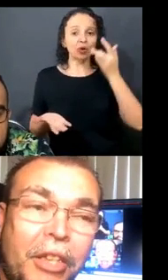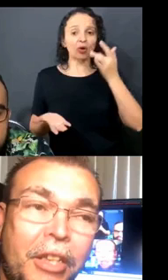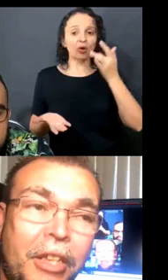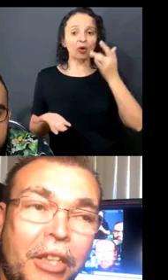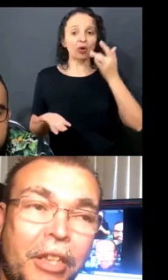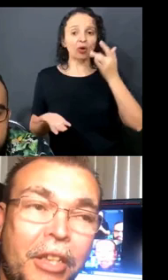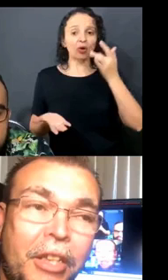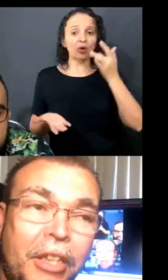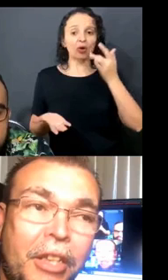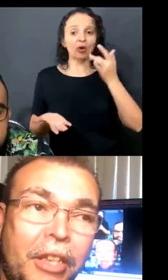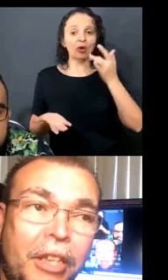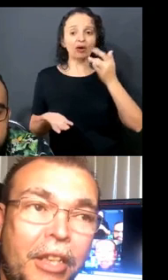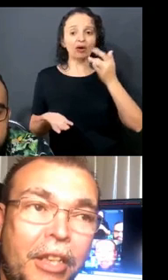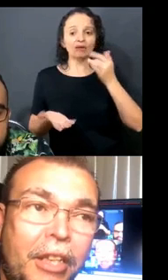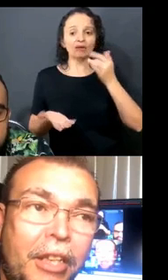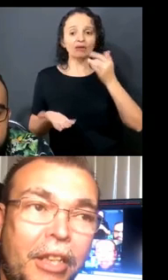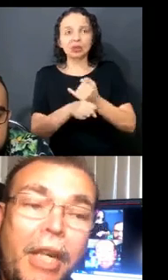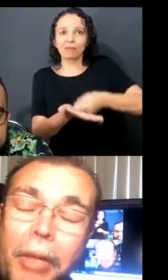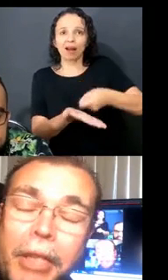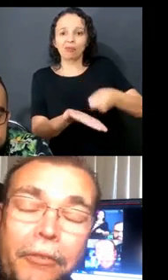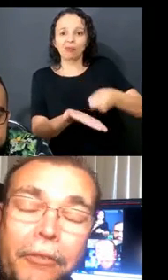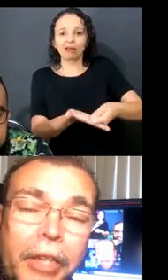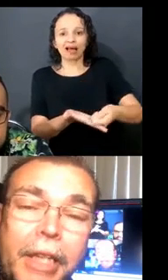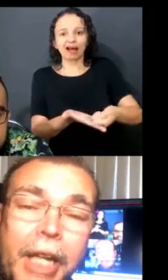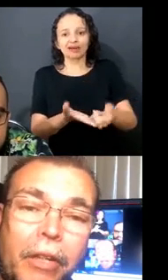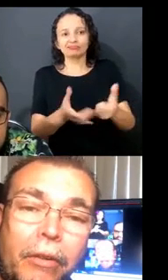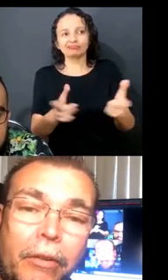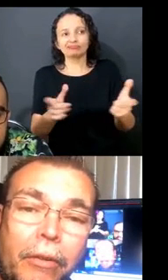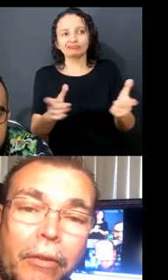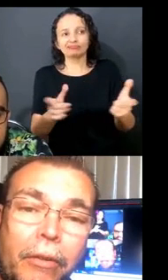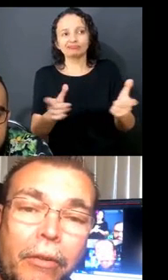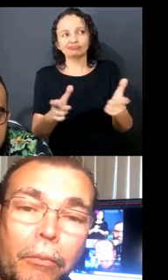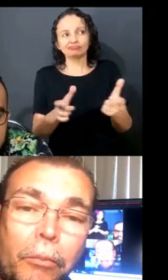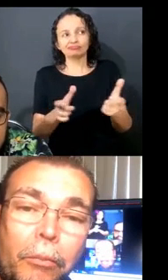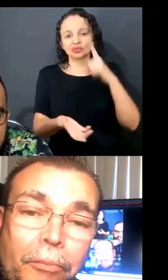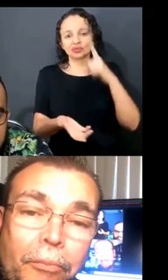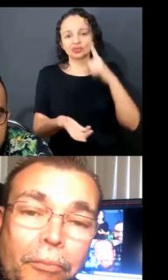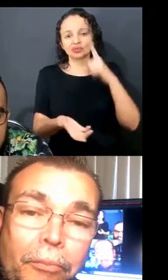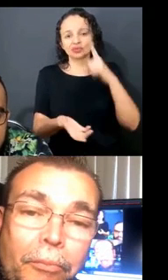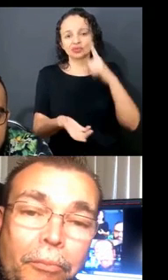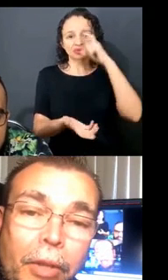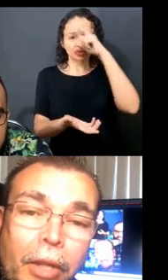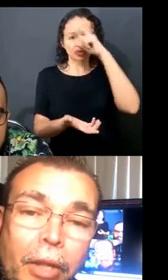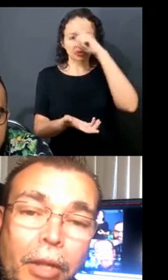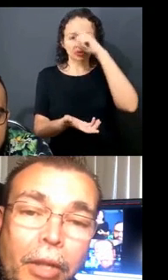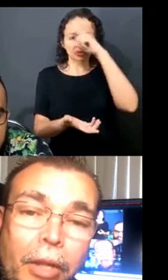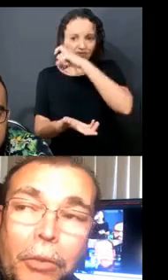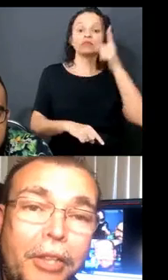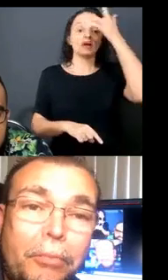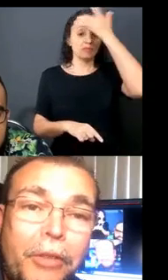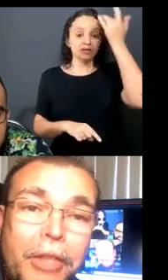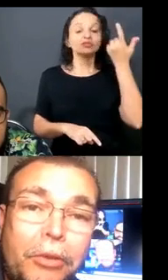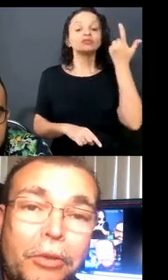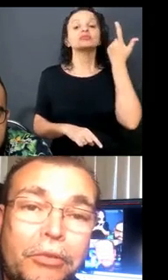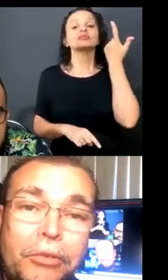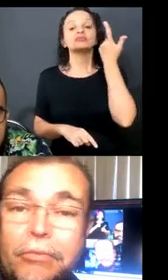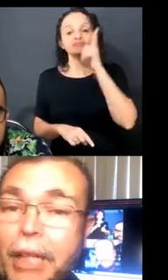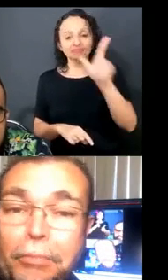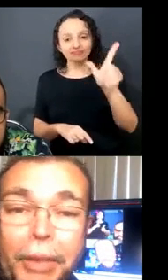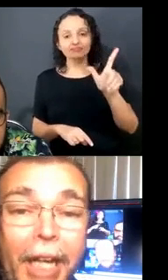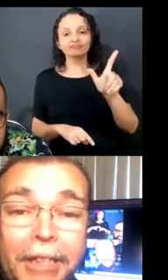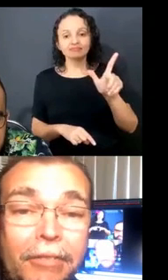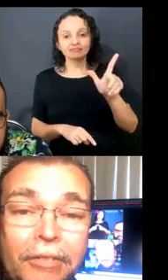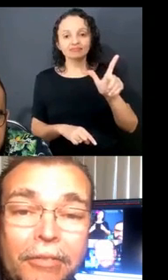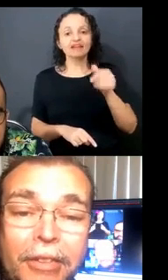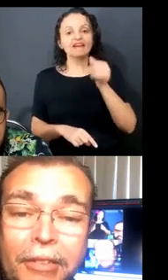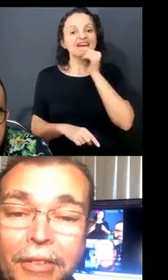Entendi. Entende? Entendi. Então, para mim, aqui foi uma ferramenta fantástica, porque eu não posso